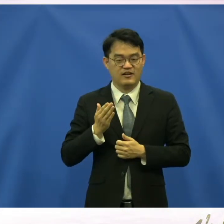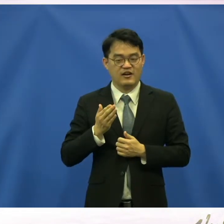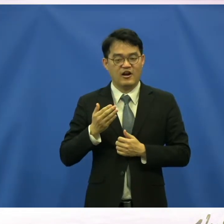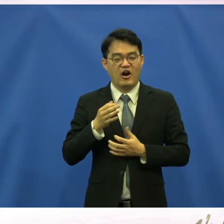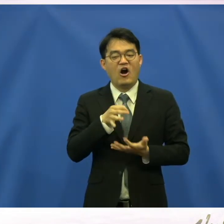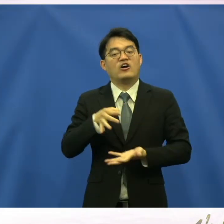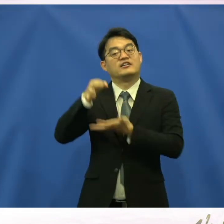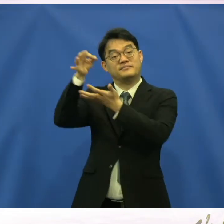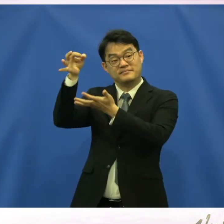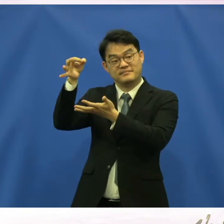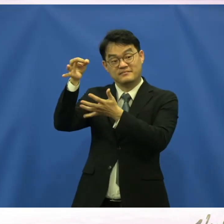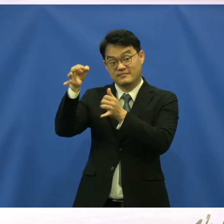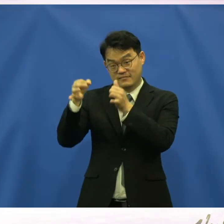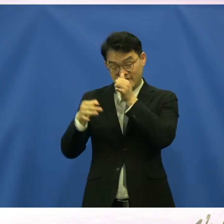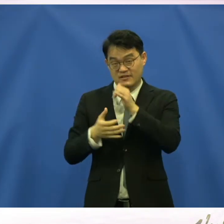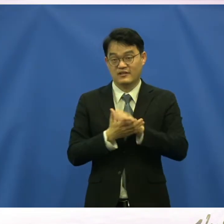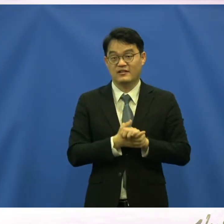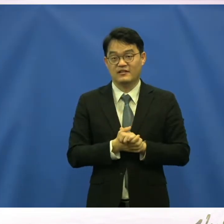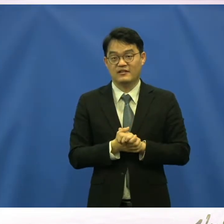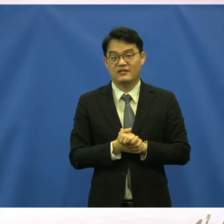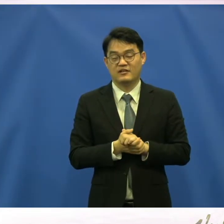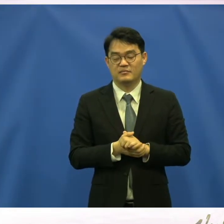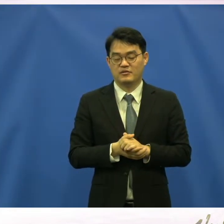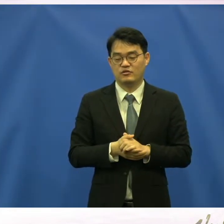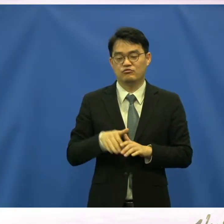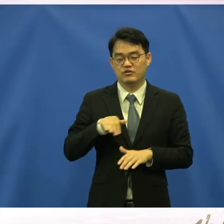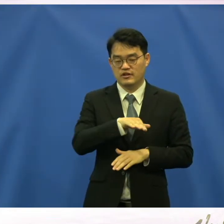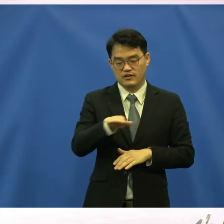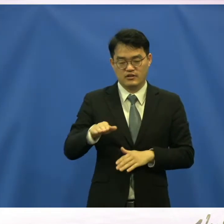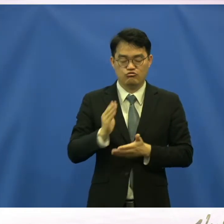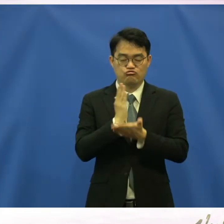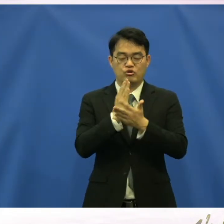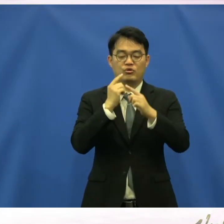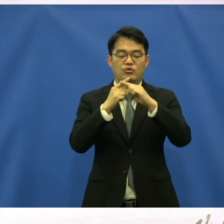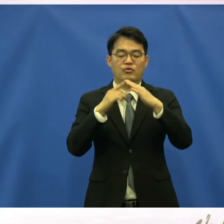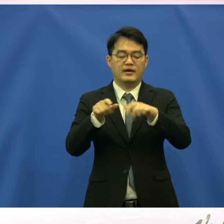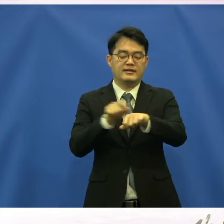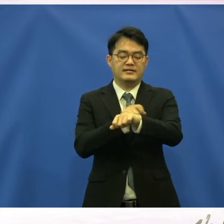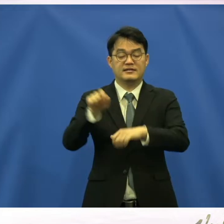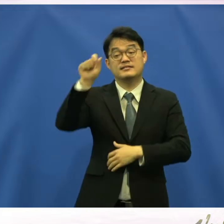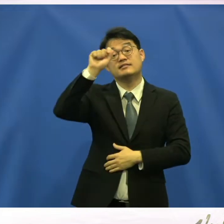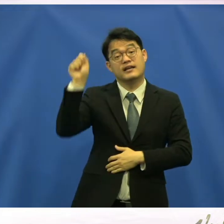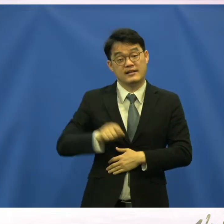그렇게 썼어요. 우리가 하는 게 아닌데 착한 특세다. 수영동대는